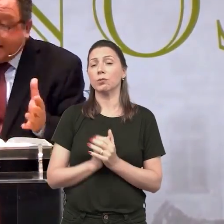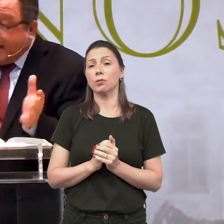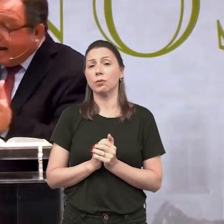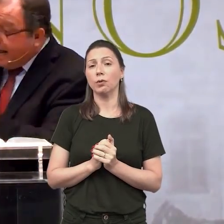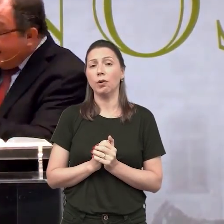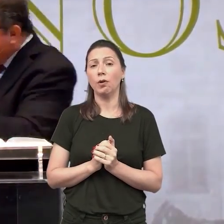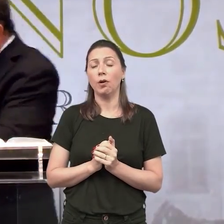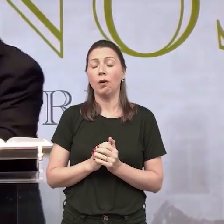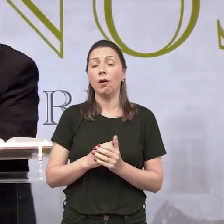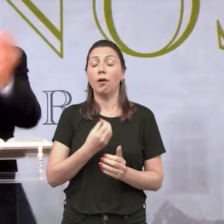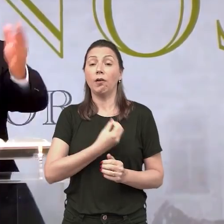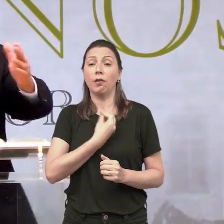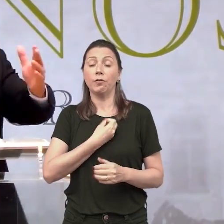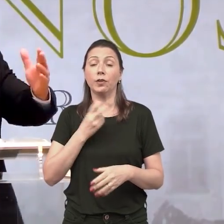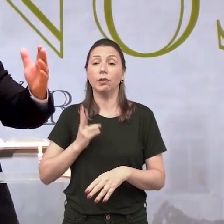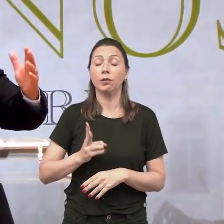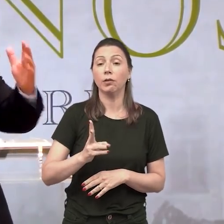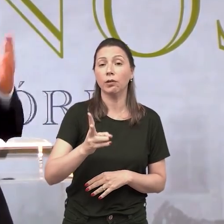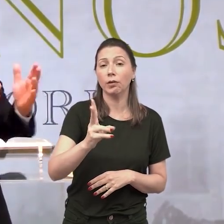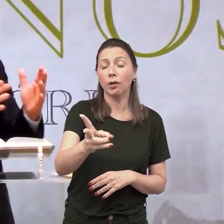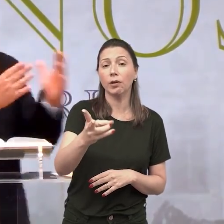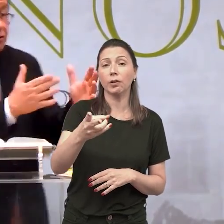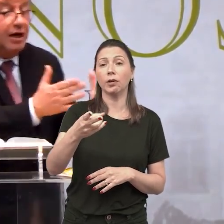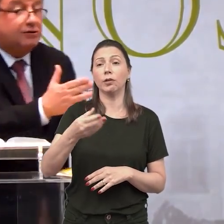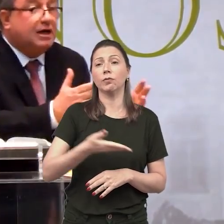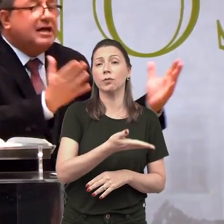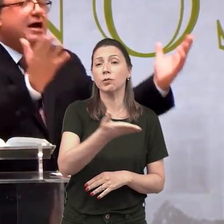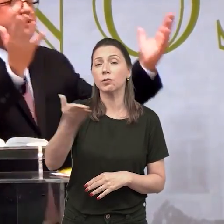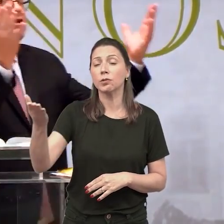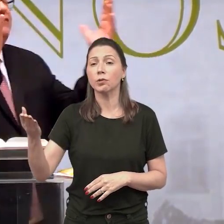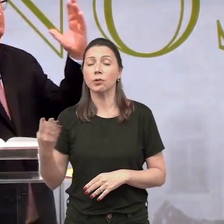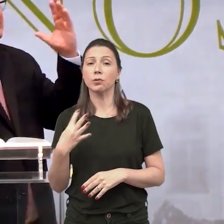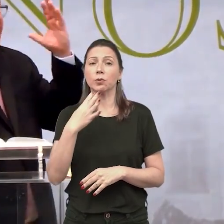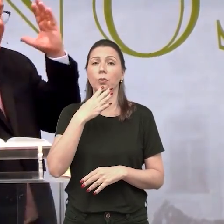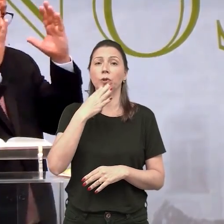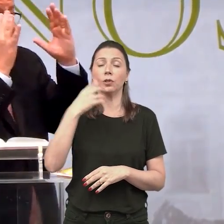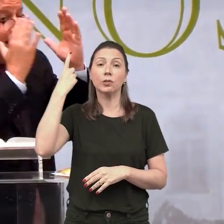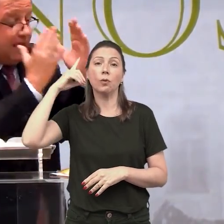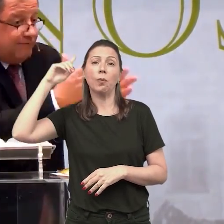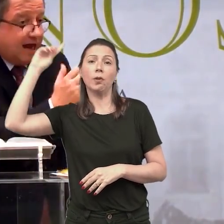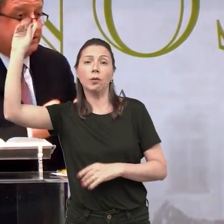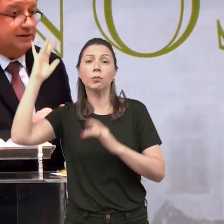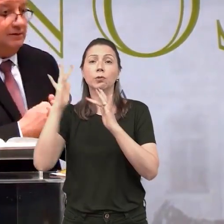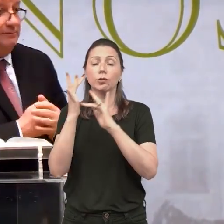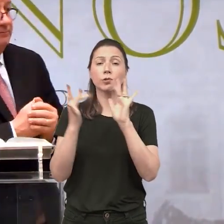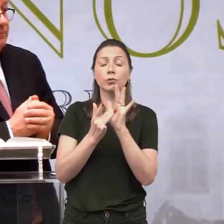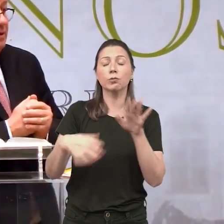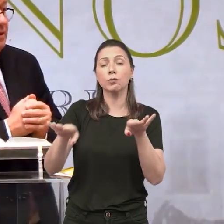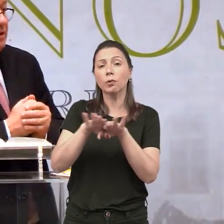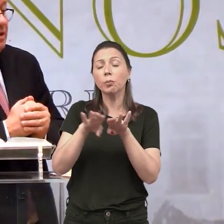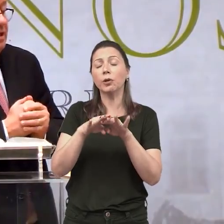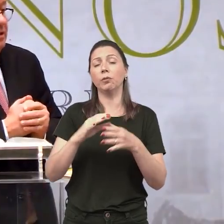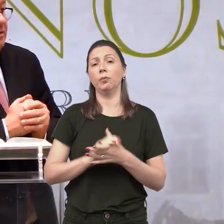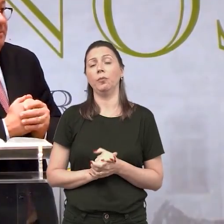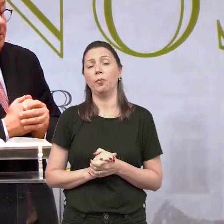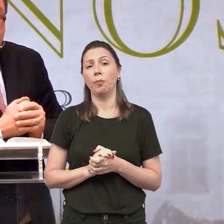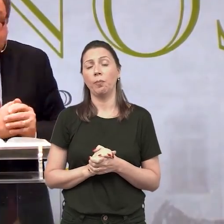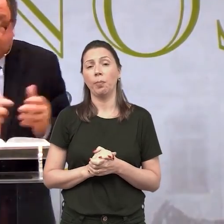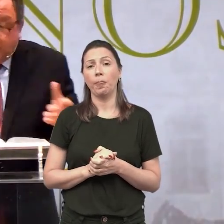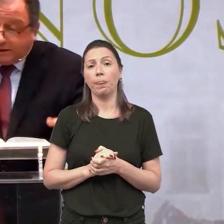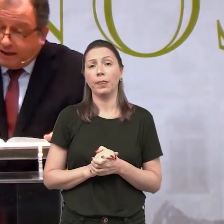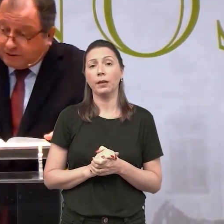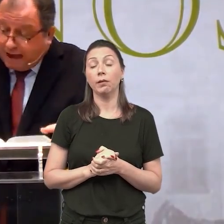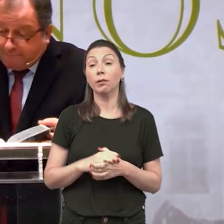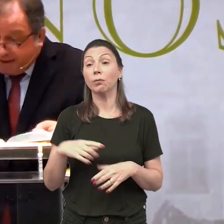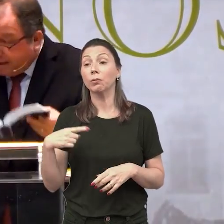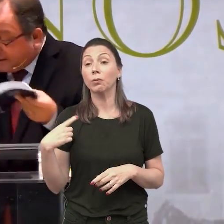A vida eterna é esta, que conheçam a Deus, o único Deus, e ao seu Filho a quem enviaste. Ou